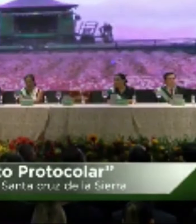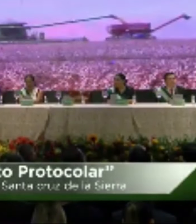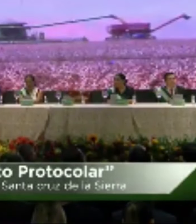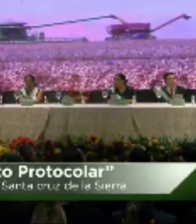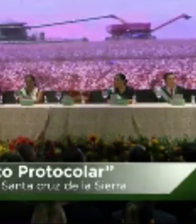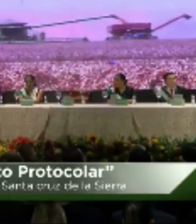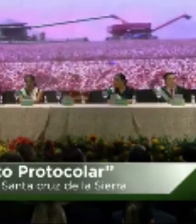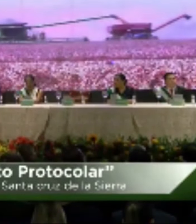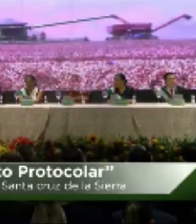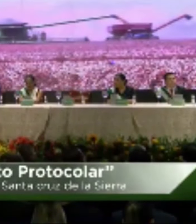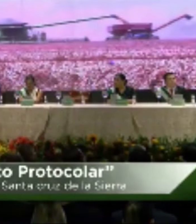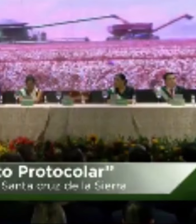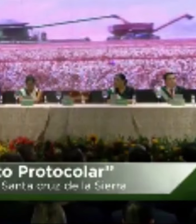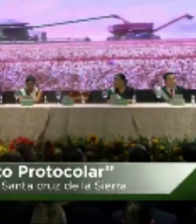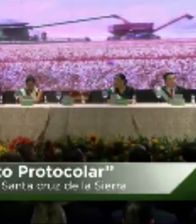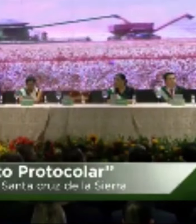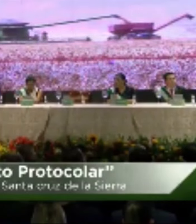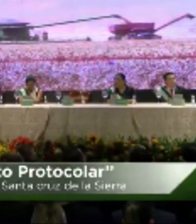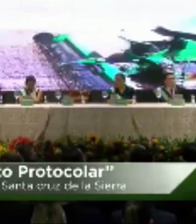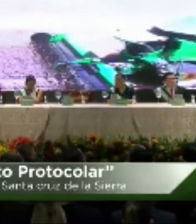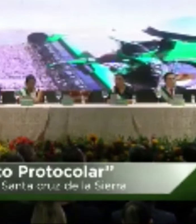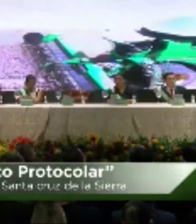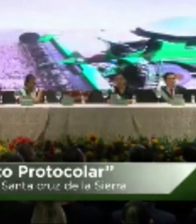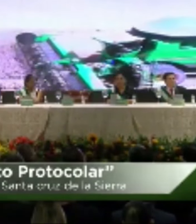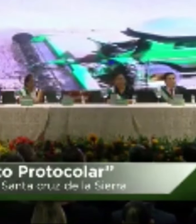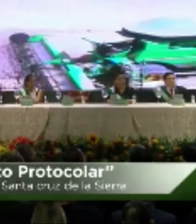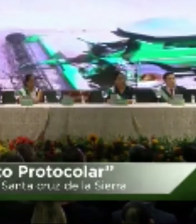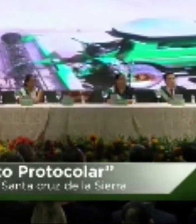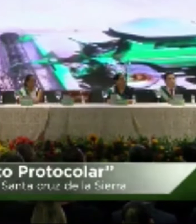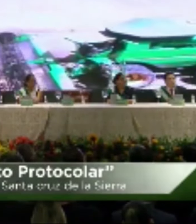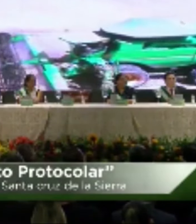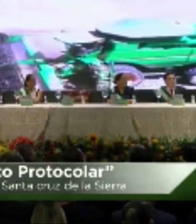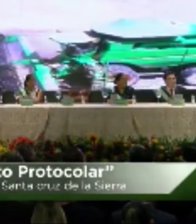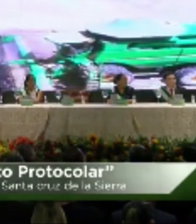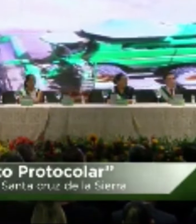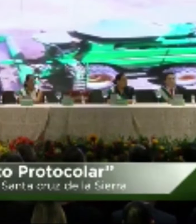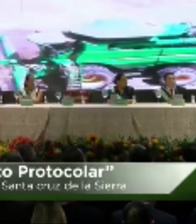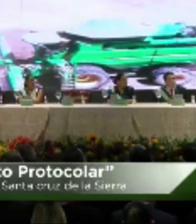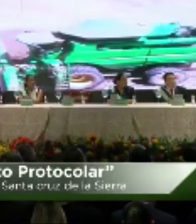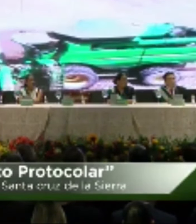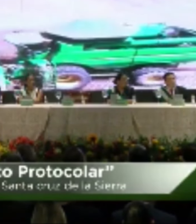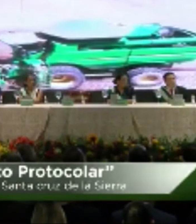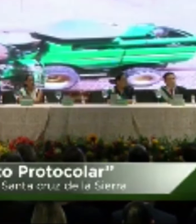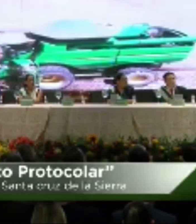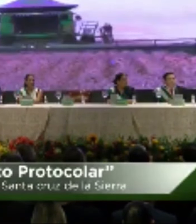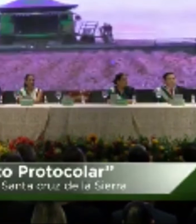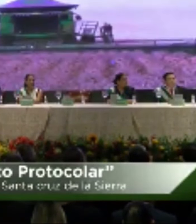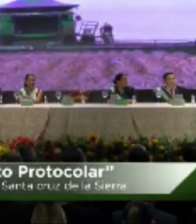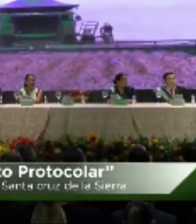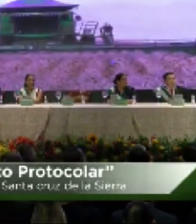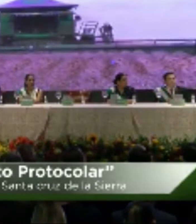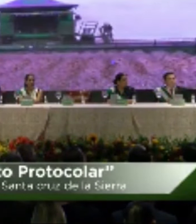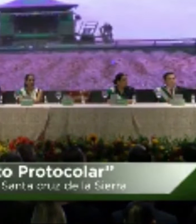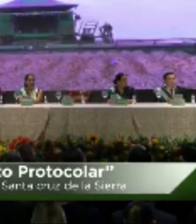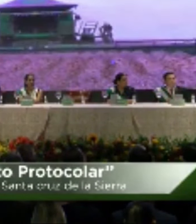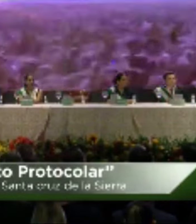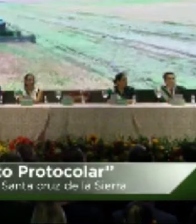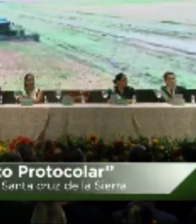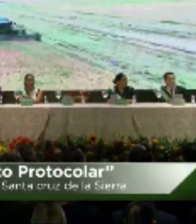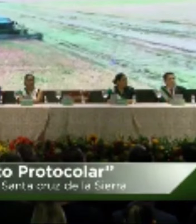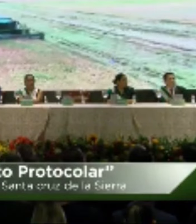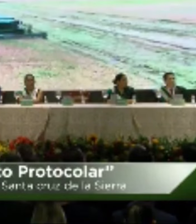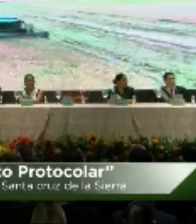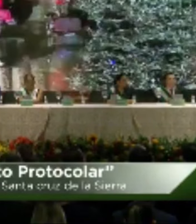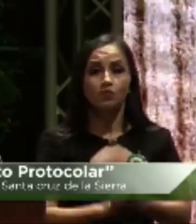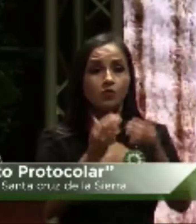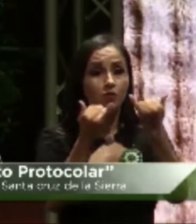los cruceños, sino para todos los compatriotas del país que tienen en esta región el sustento. En la actualidad,